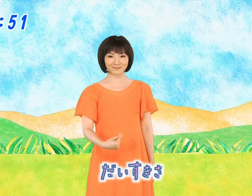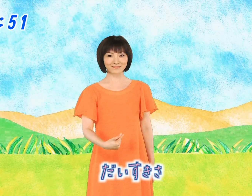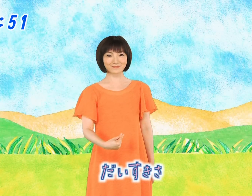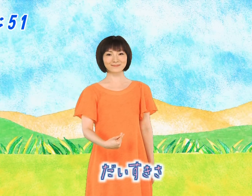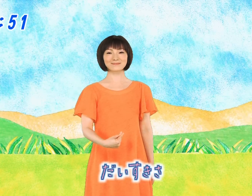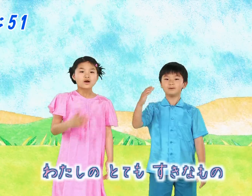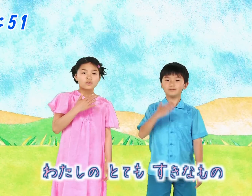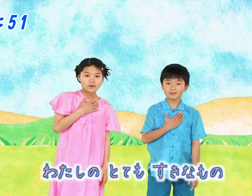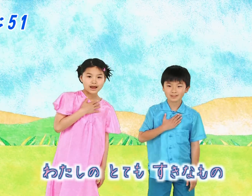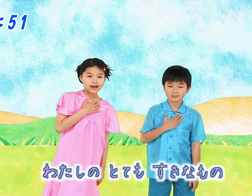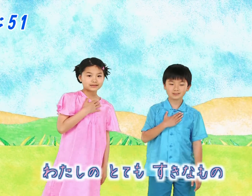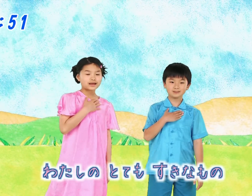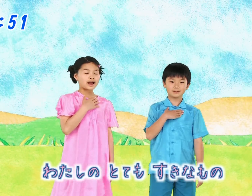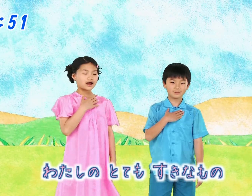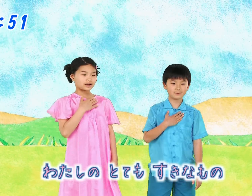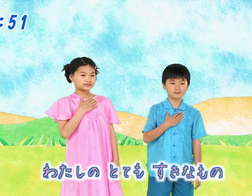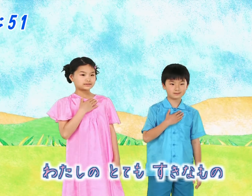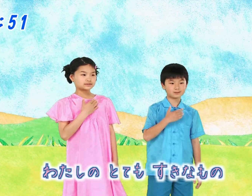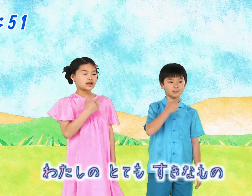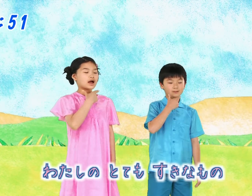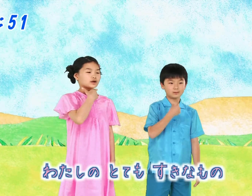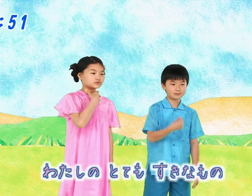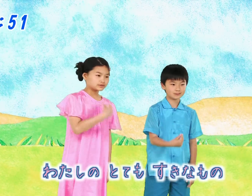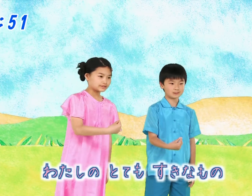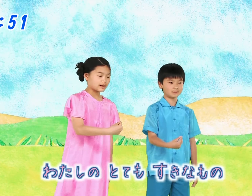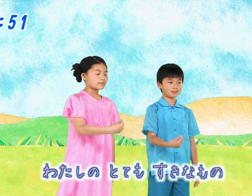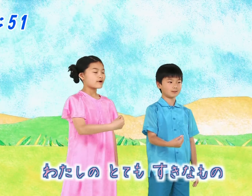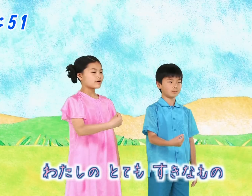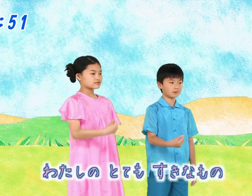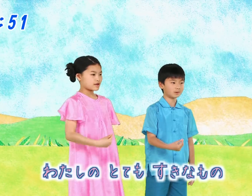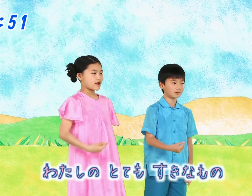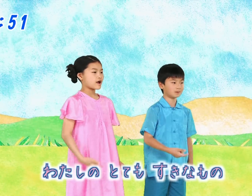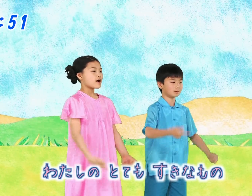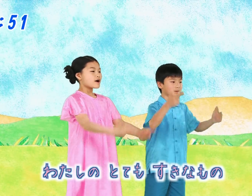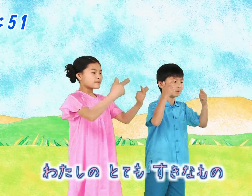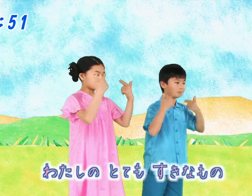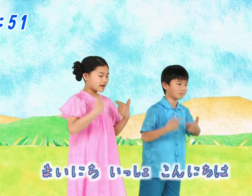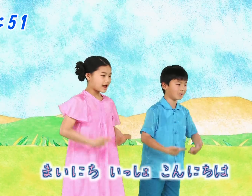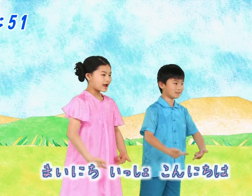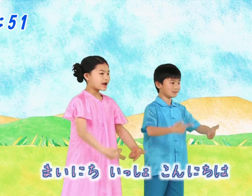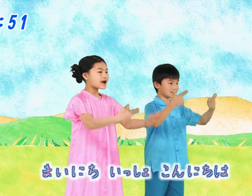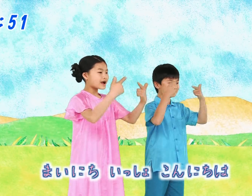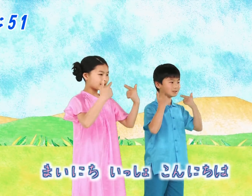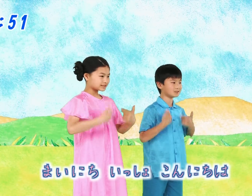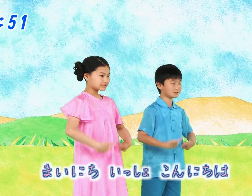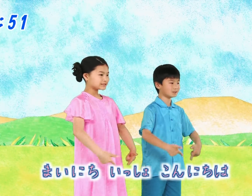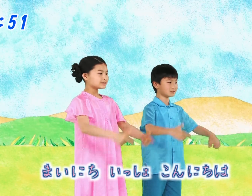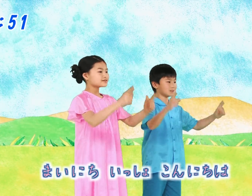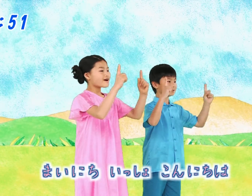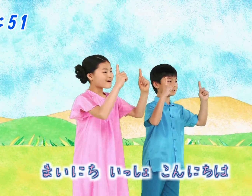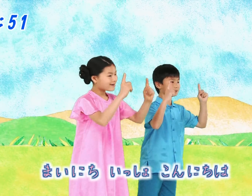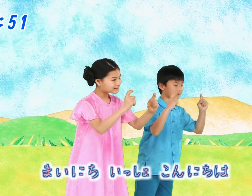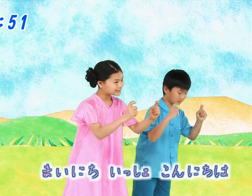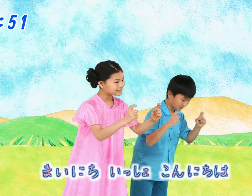さ私のとても好きなもの毎日一緒